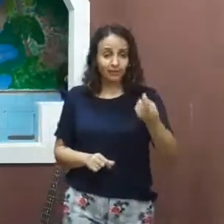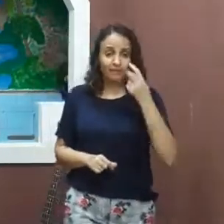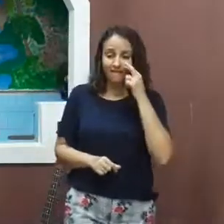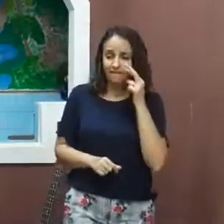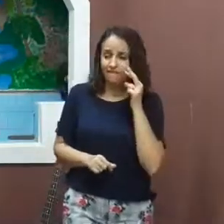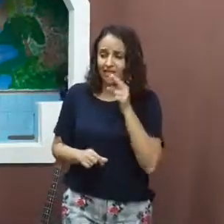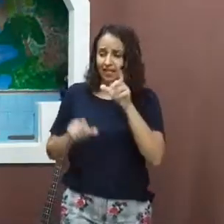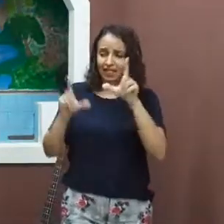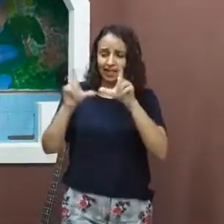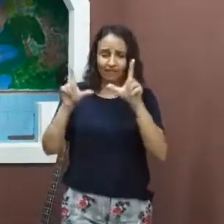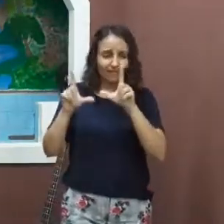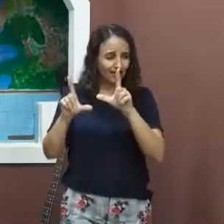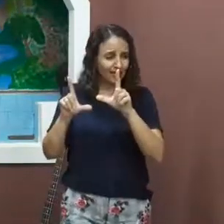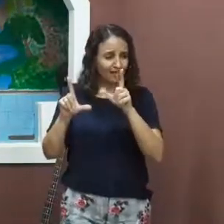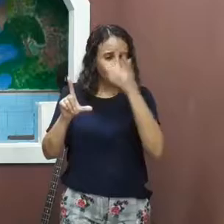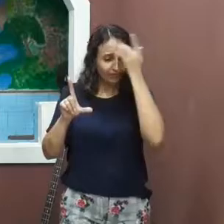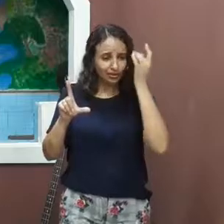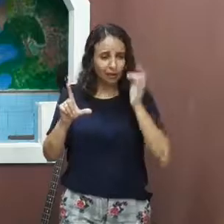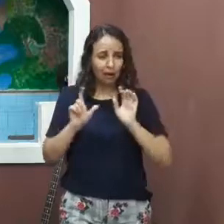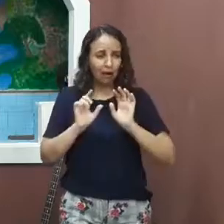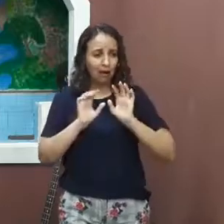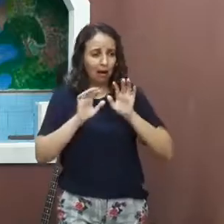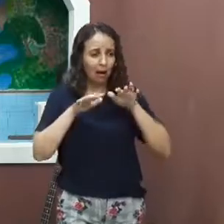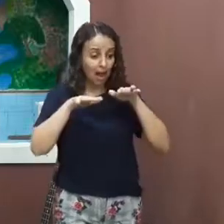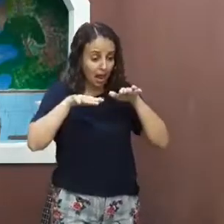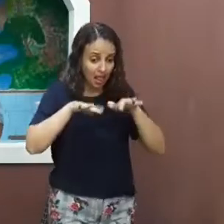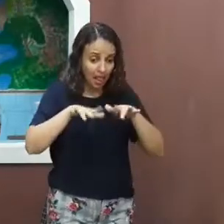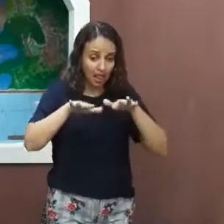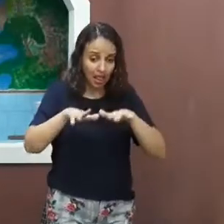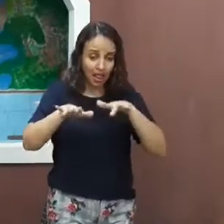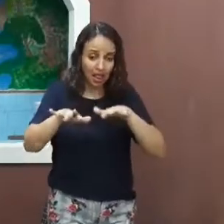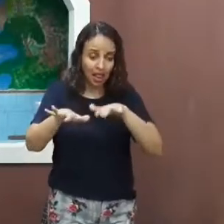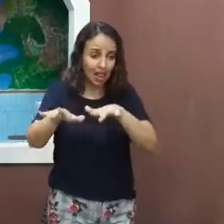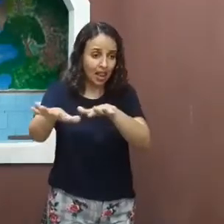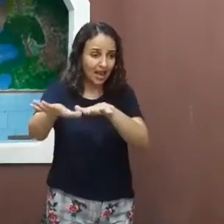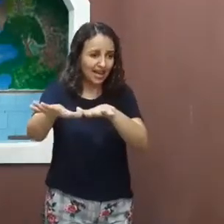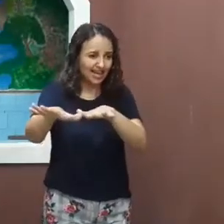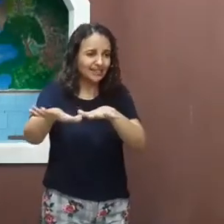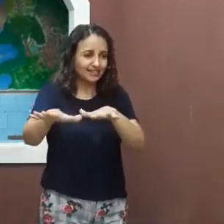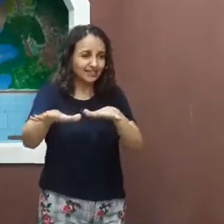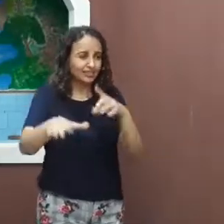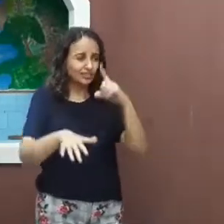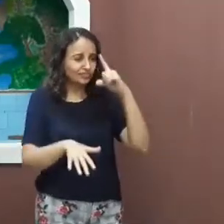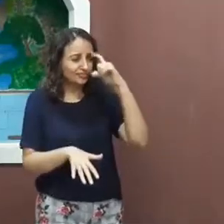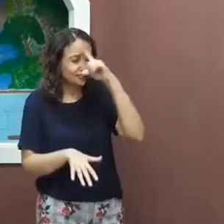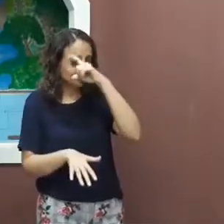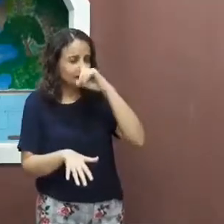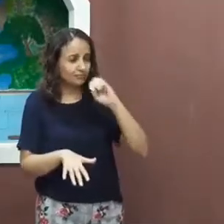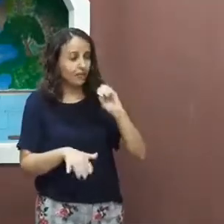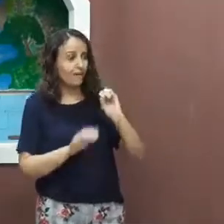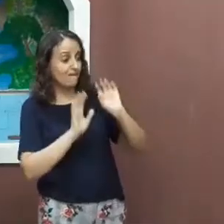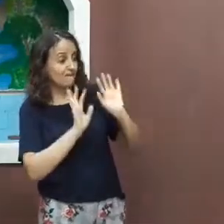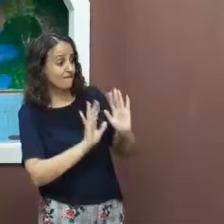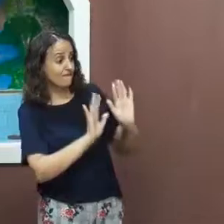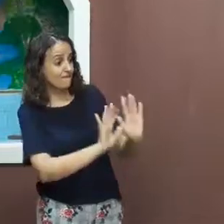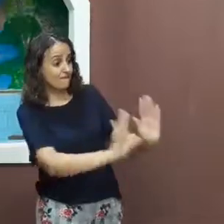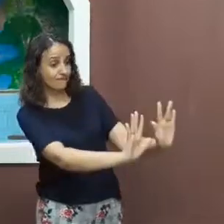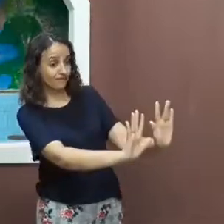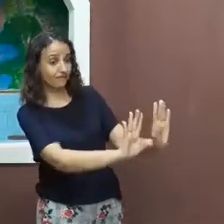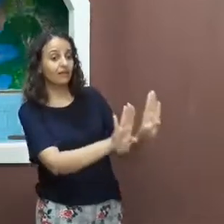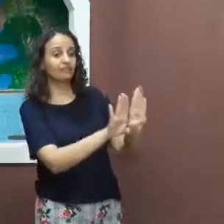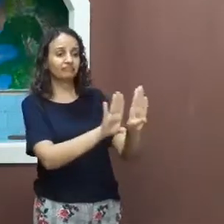pessoas andando, tocando a sua vida de uma maneira como sempre tocavam, e de